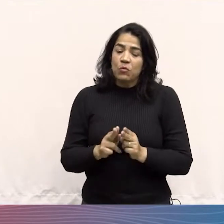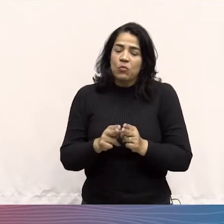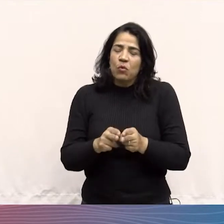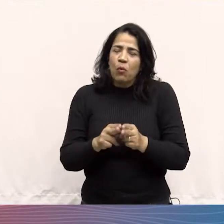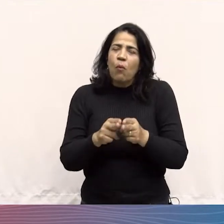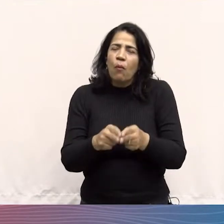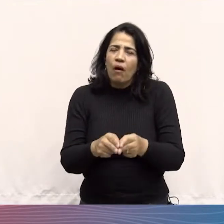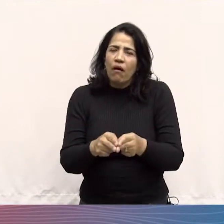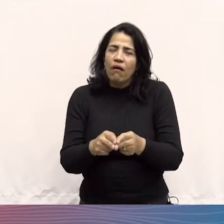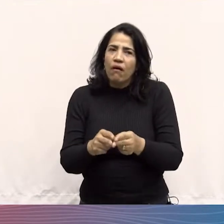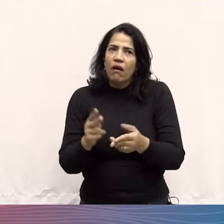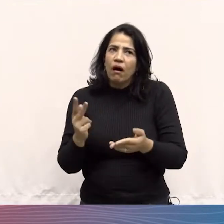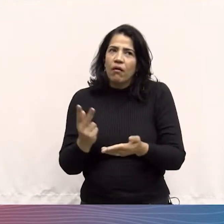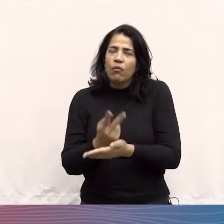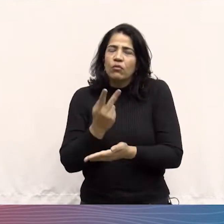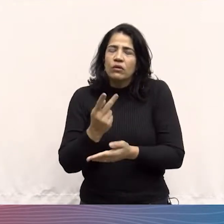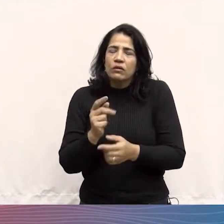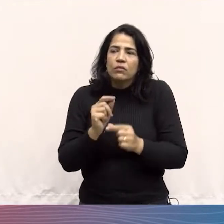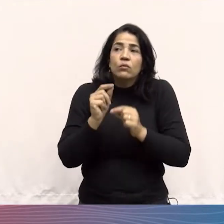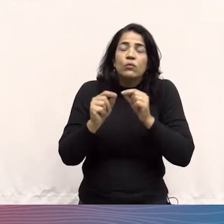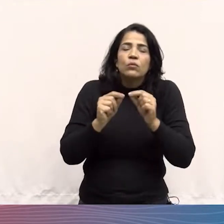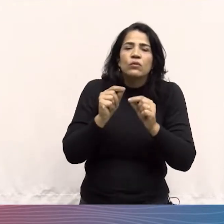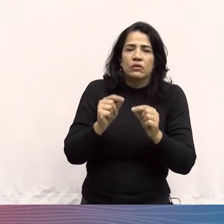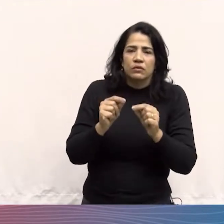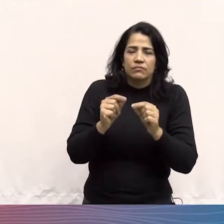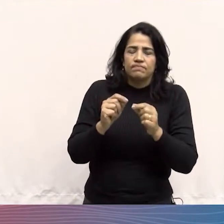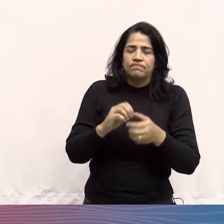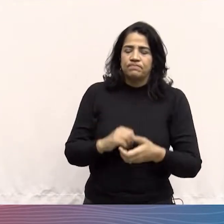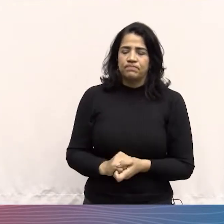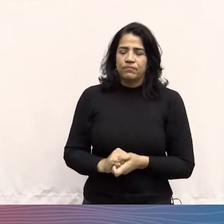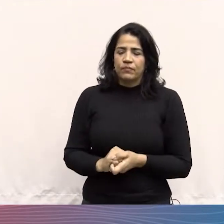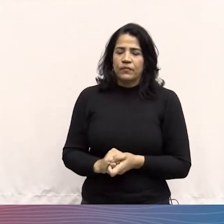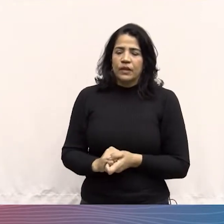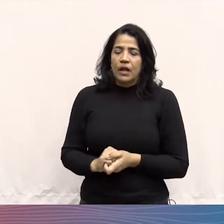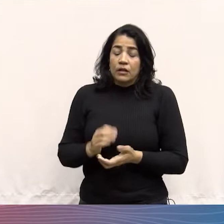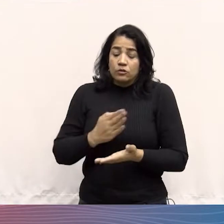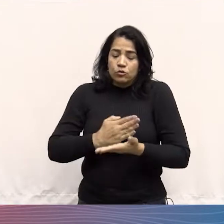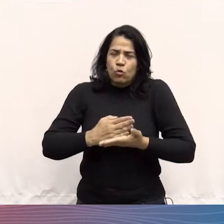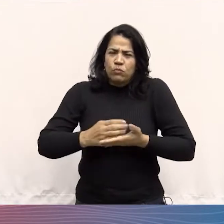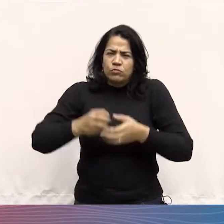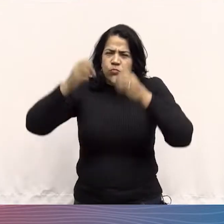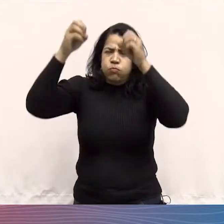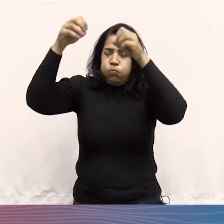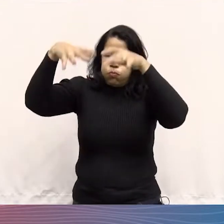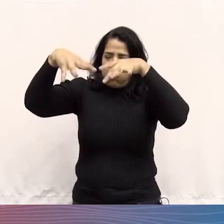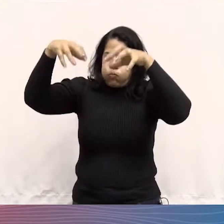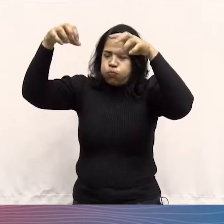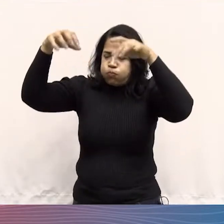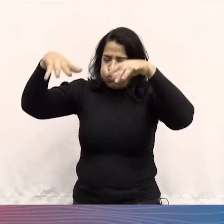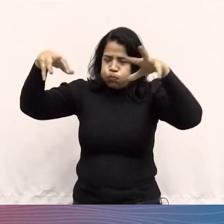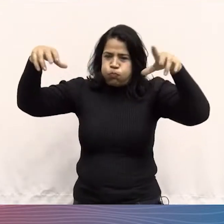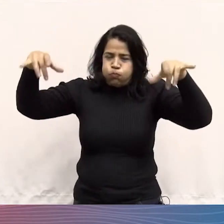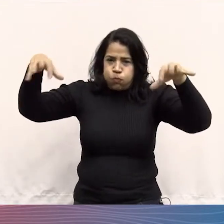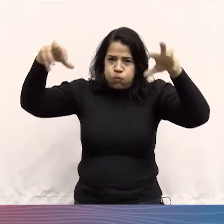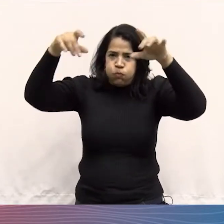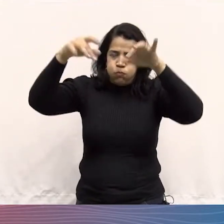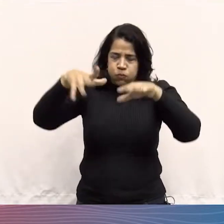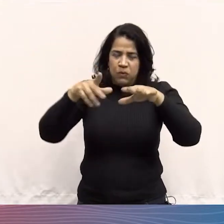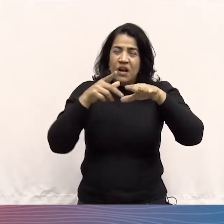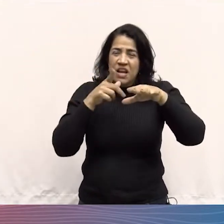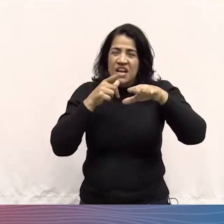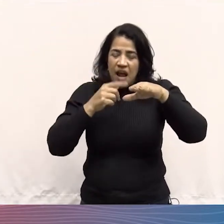aconteceu, né? O dilúvio veio e matou toda a raça humana daquela época. Morreram todos